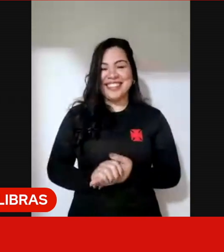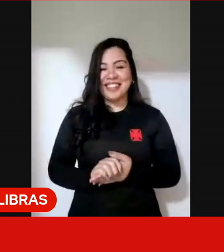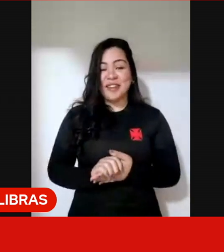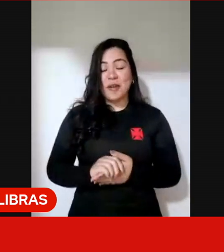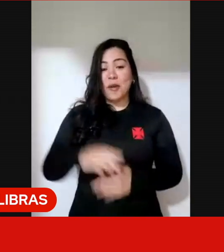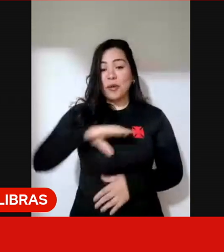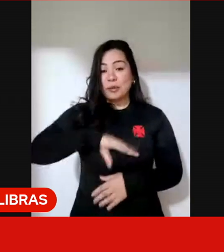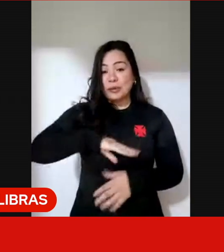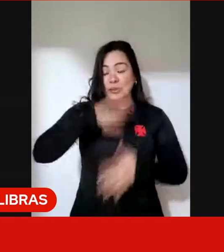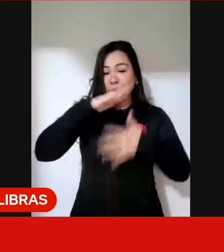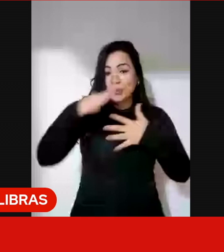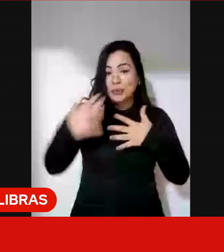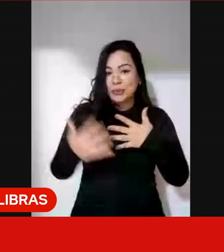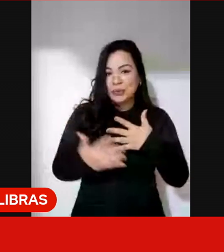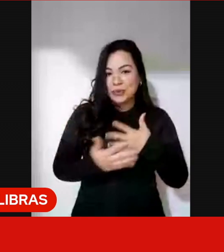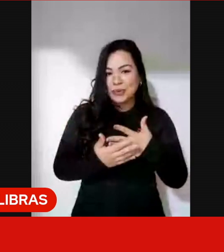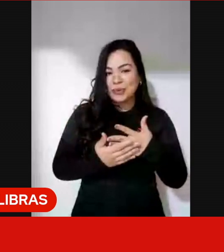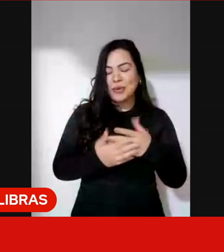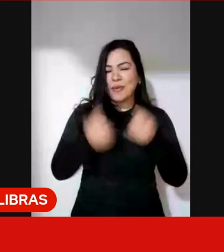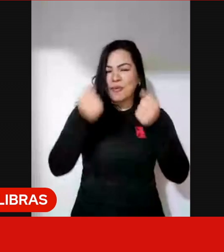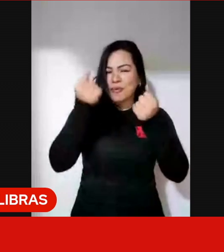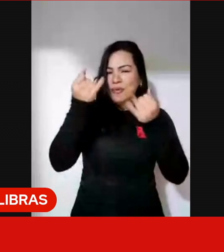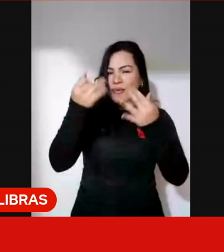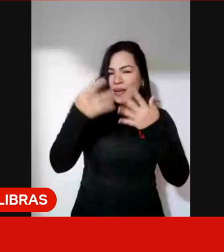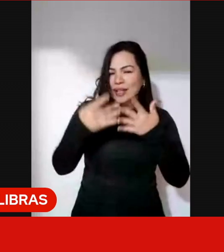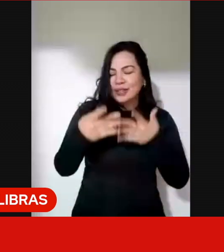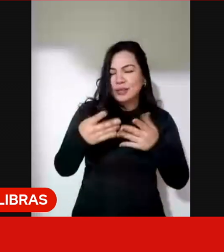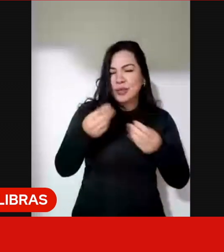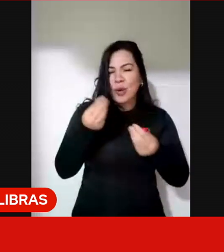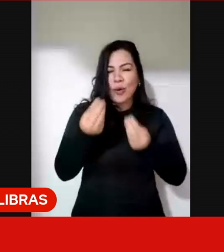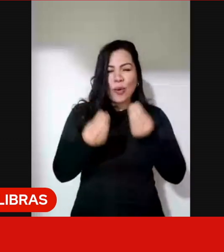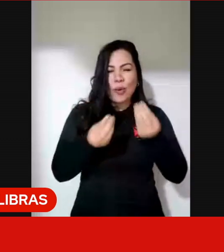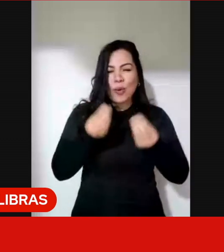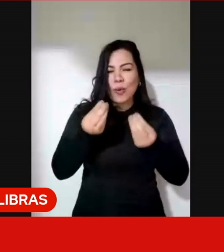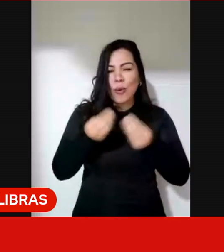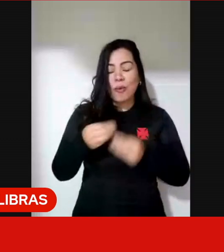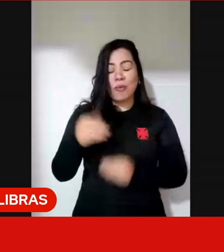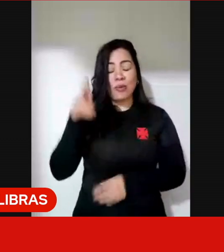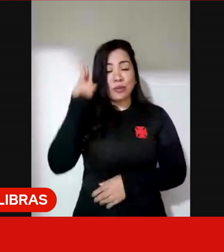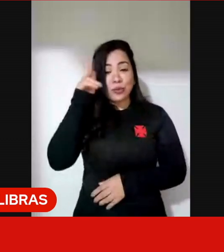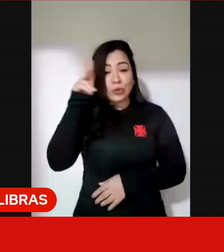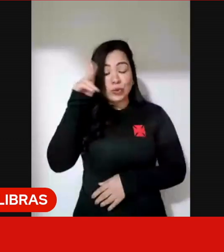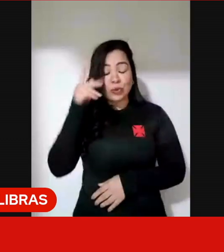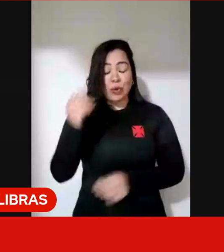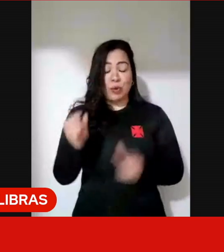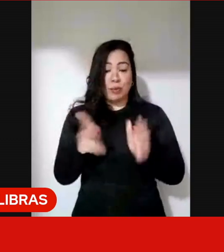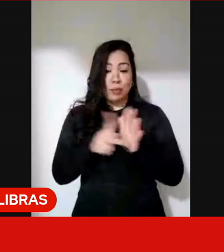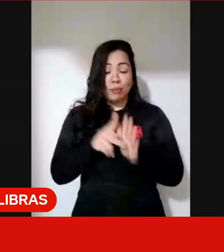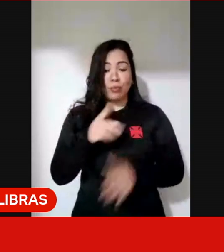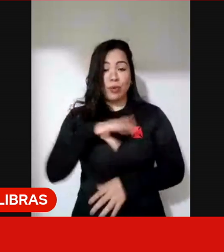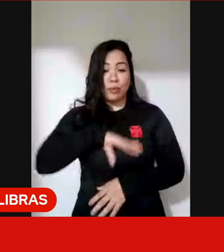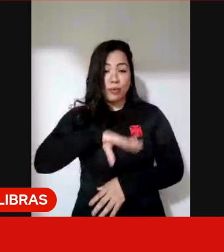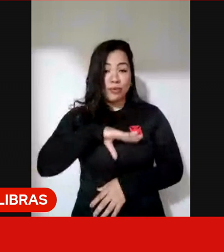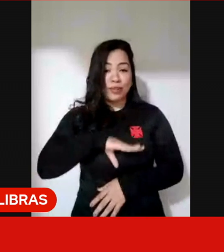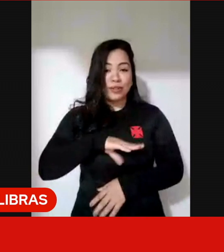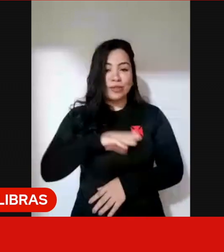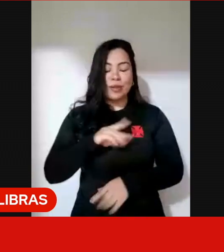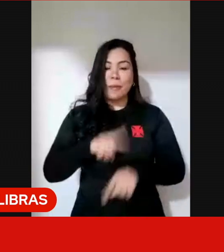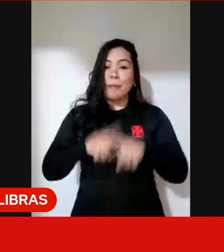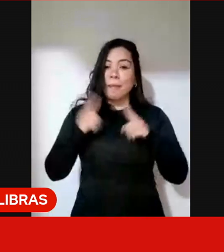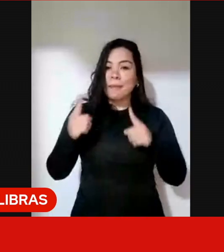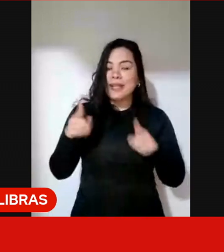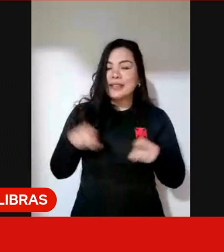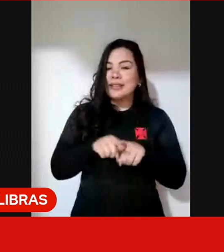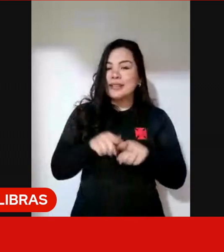Vasco Libras, que vai contar para a gente um pouco da história dela como vascaína e falar também da página